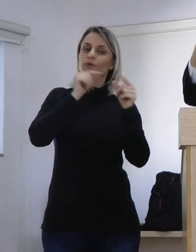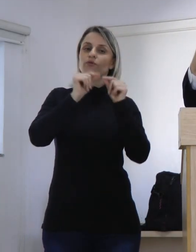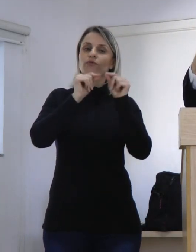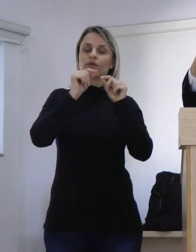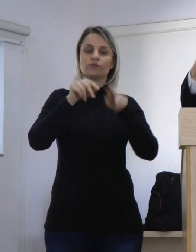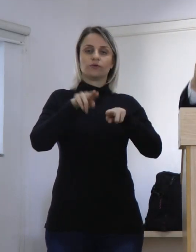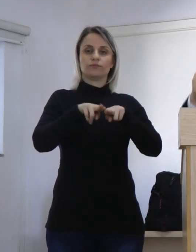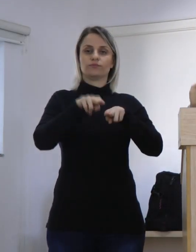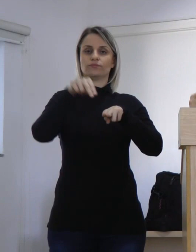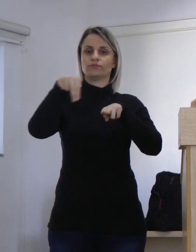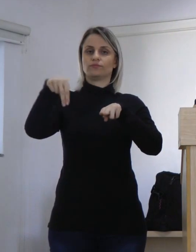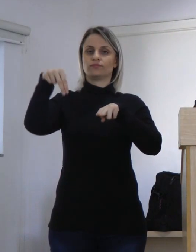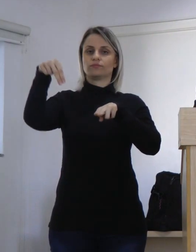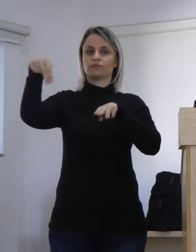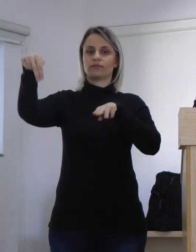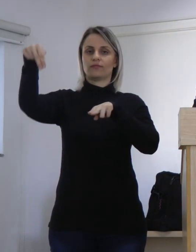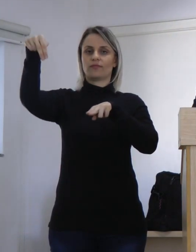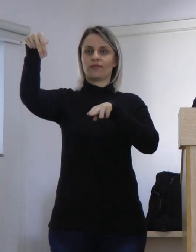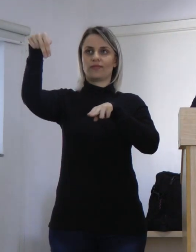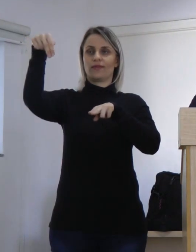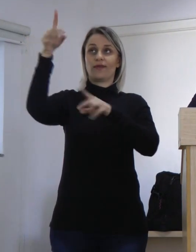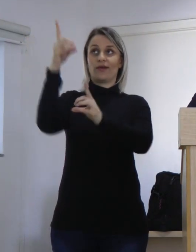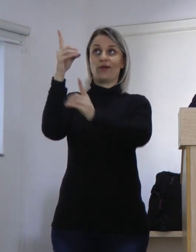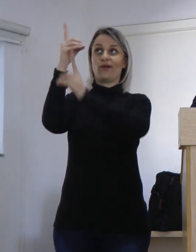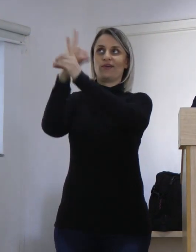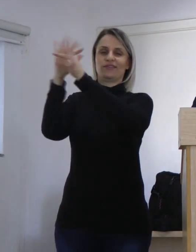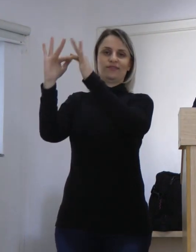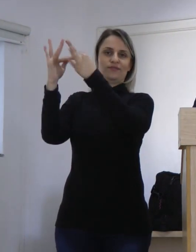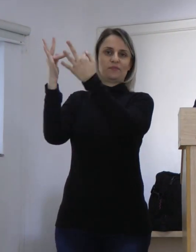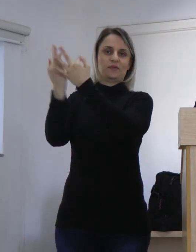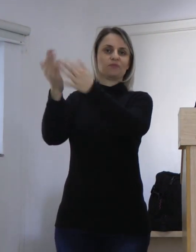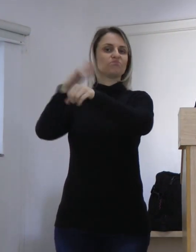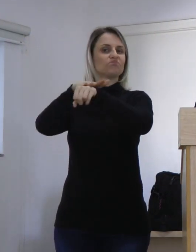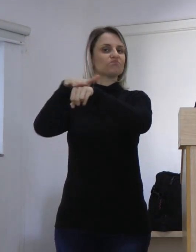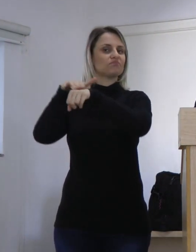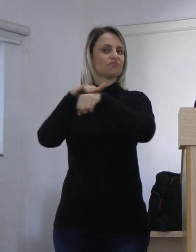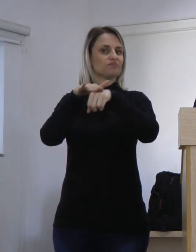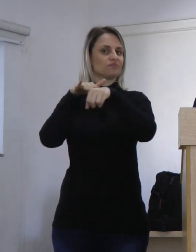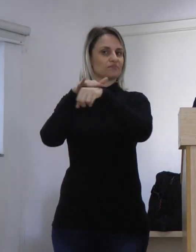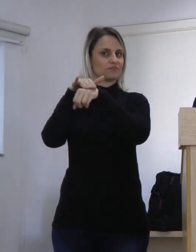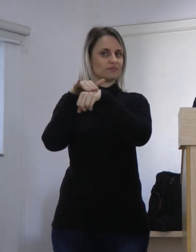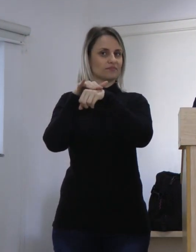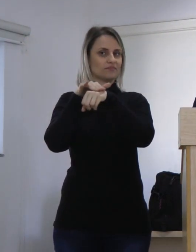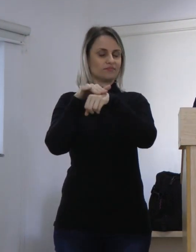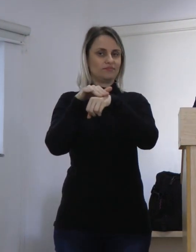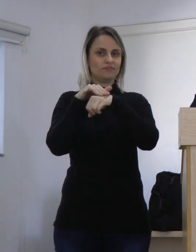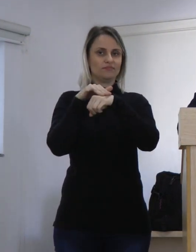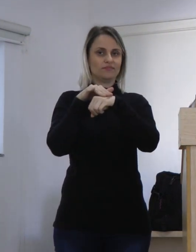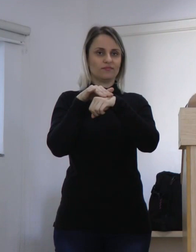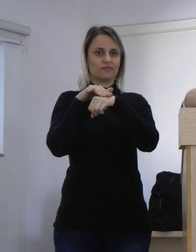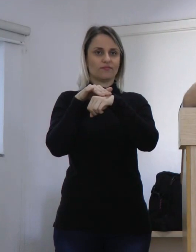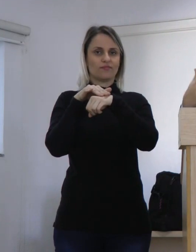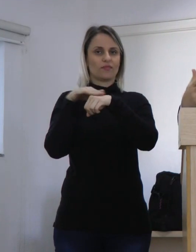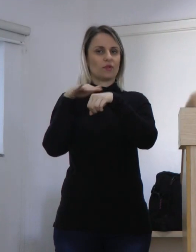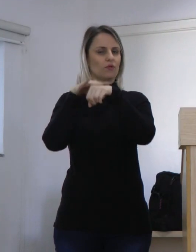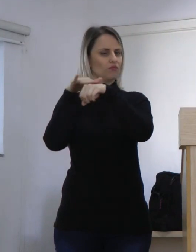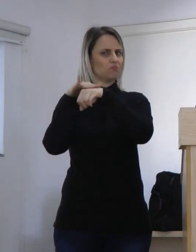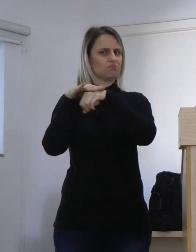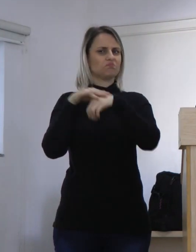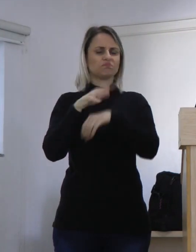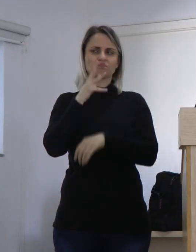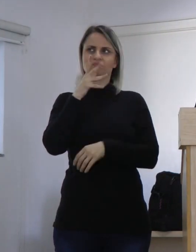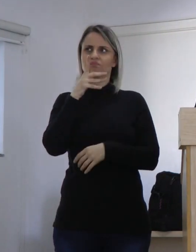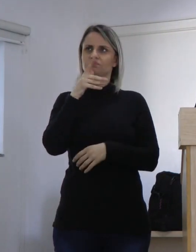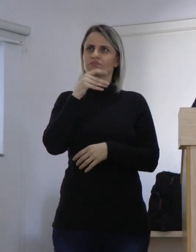conversa com a sua família, que se encontra na colônia espiritual Nosso Lar. Eles conversam